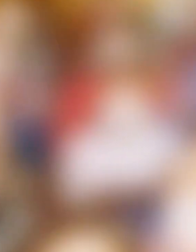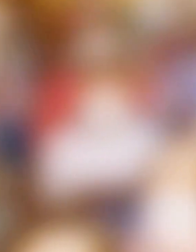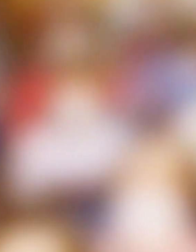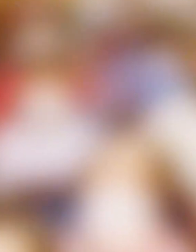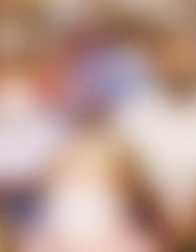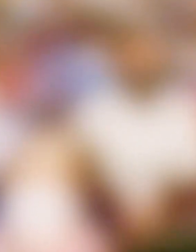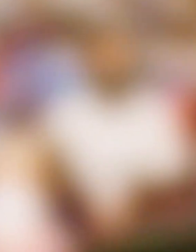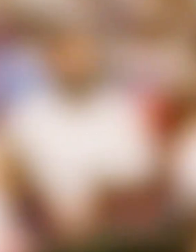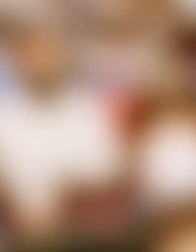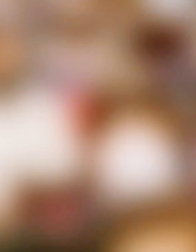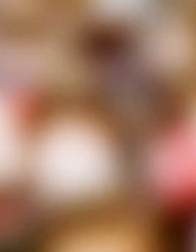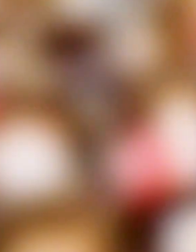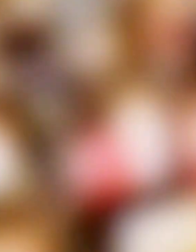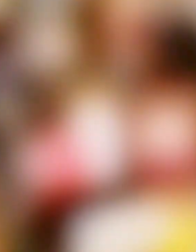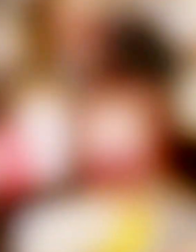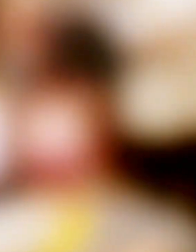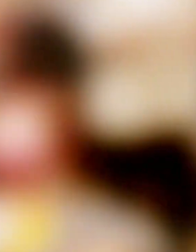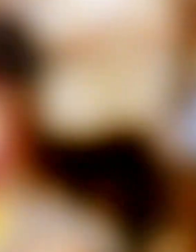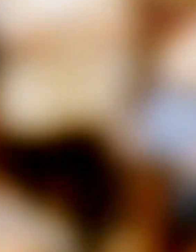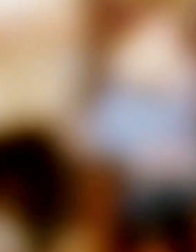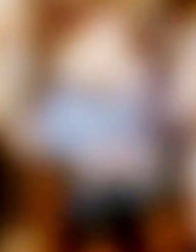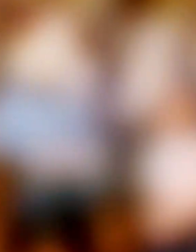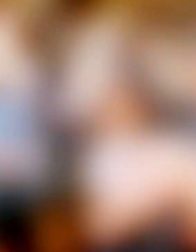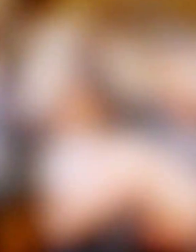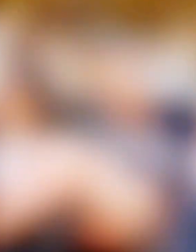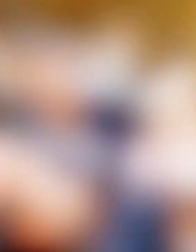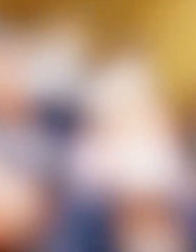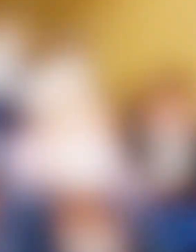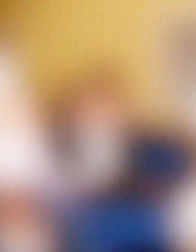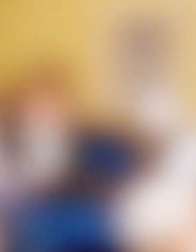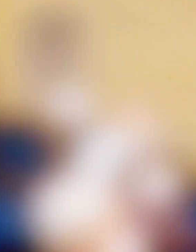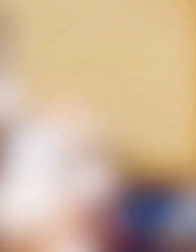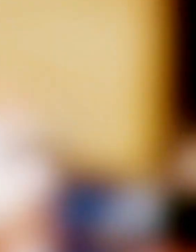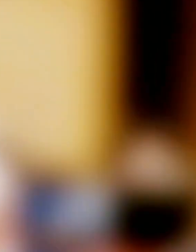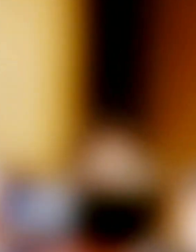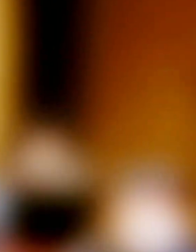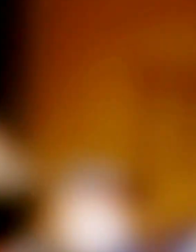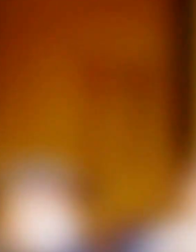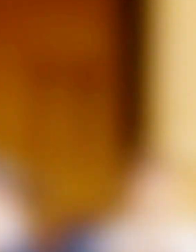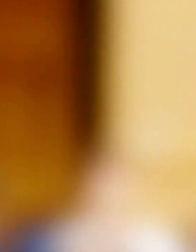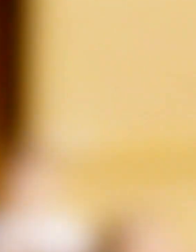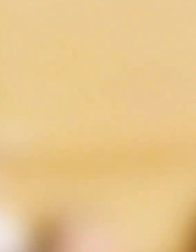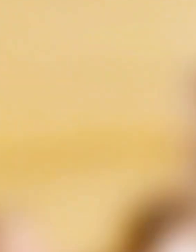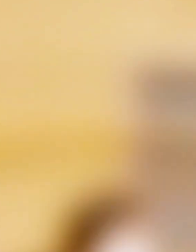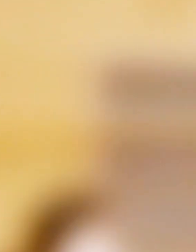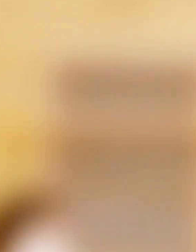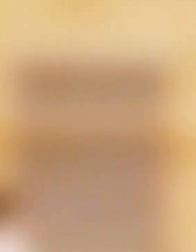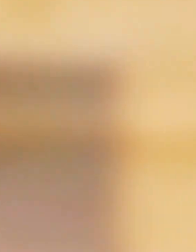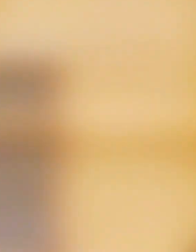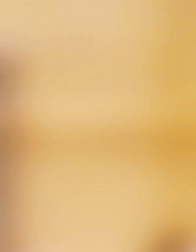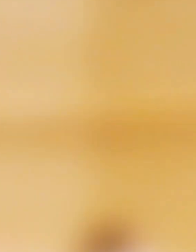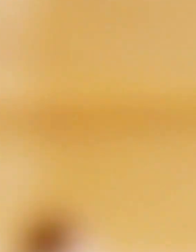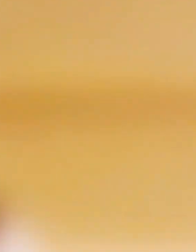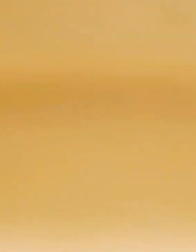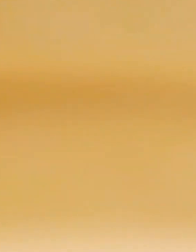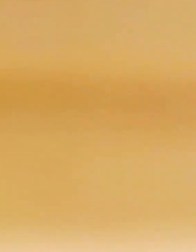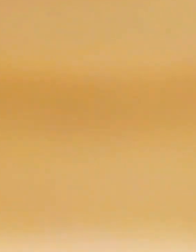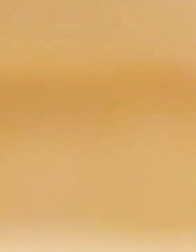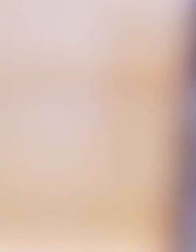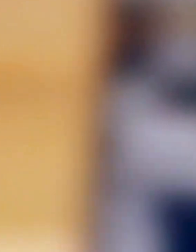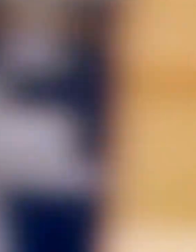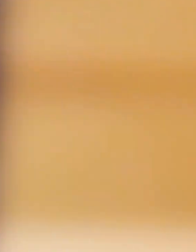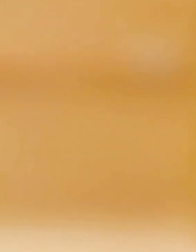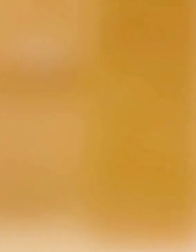이 장애인들의 편견이 없어지는 그날 진정 우리 장애인들이 아름다운 삶을 살 수 있을